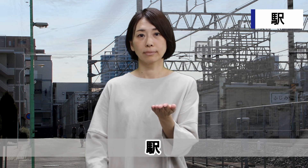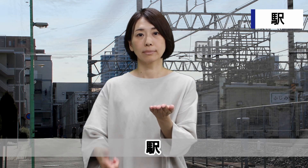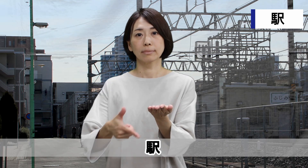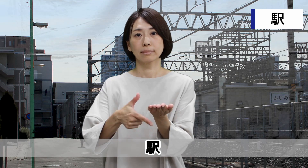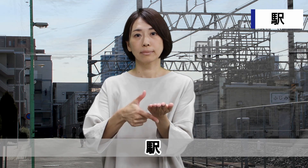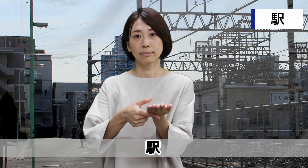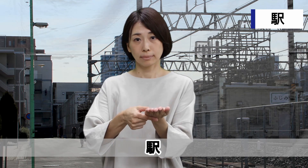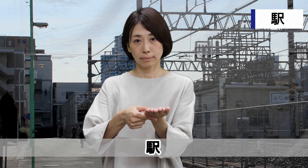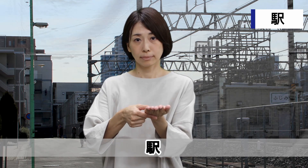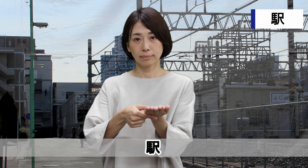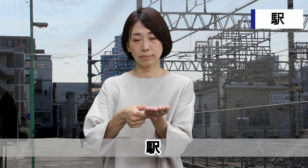駅、